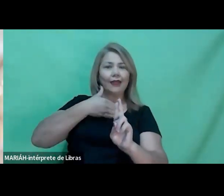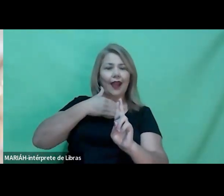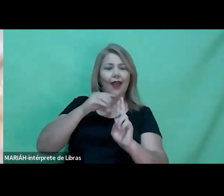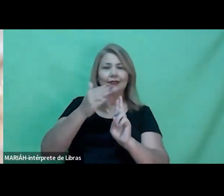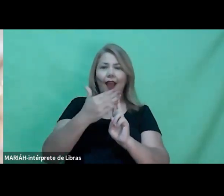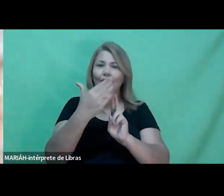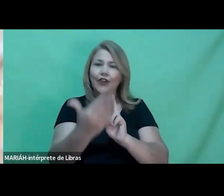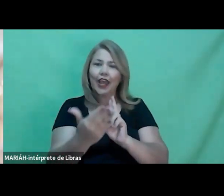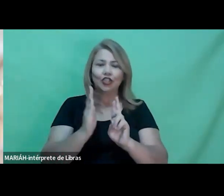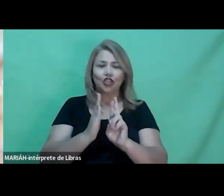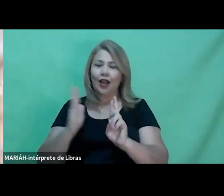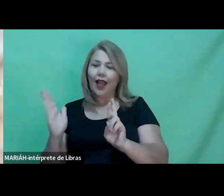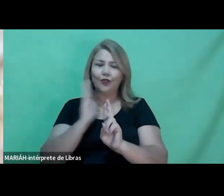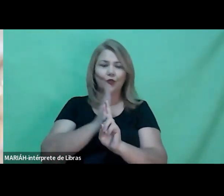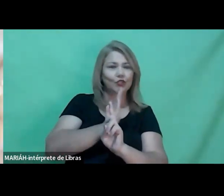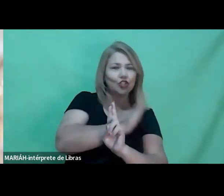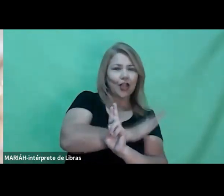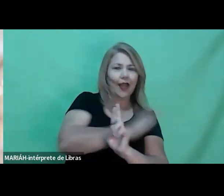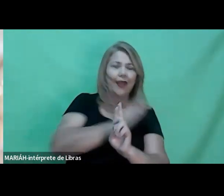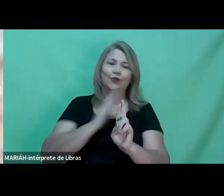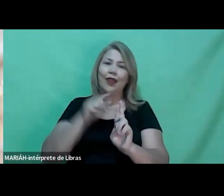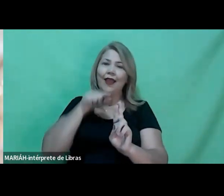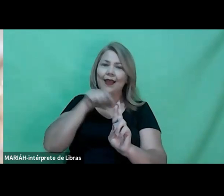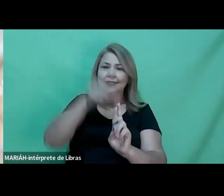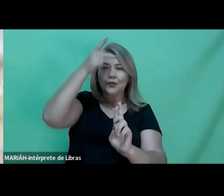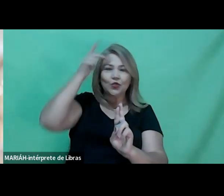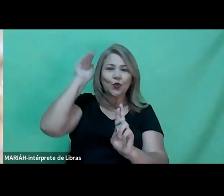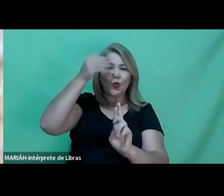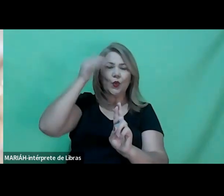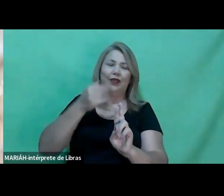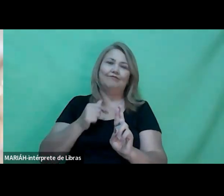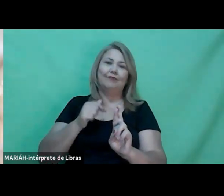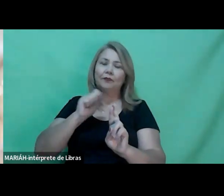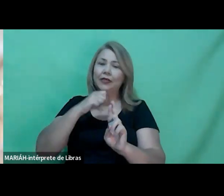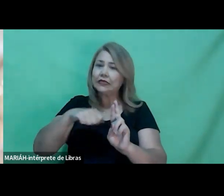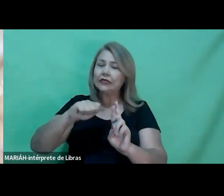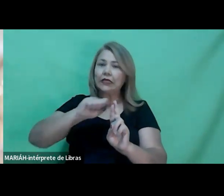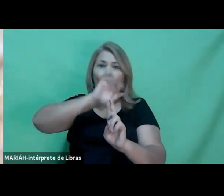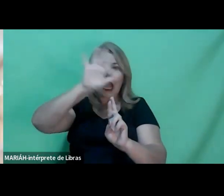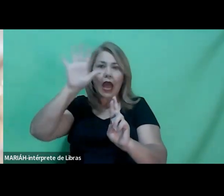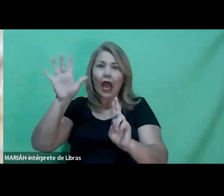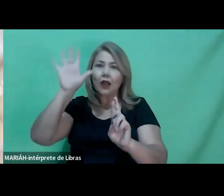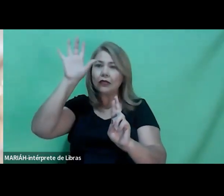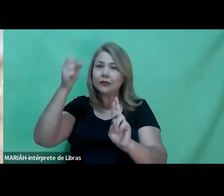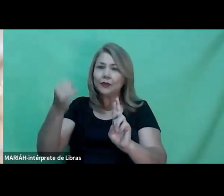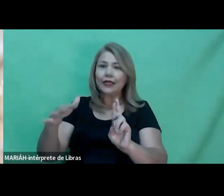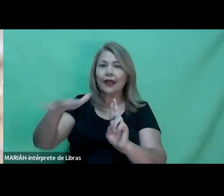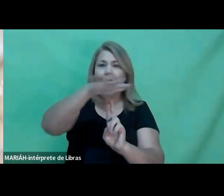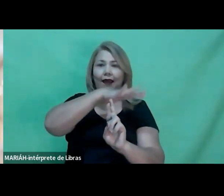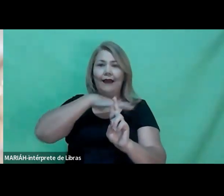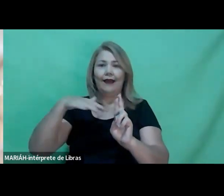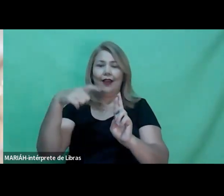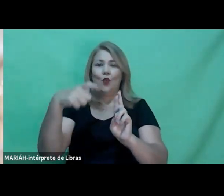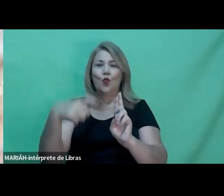absolutamente Clara la ubicación de las cosas en el espacio y finalmente